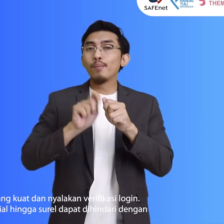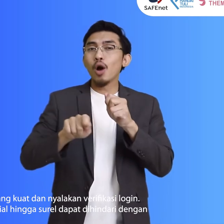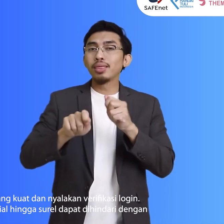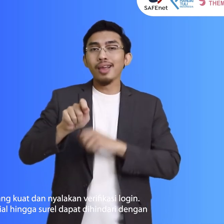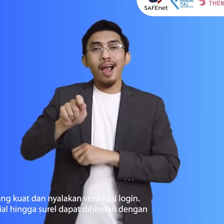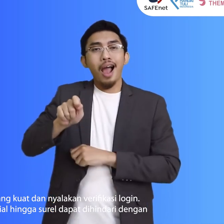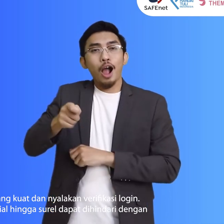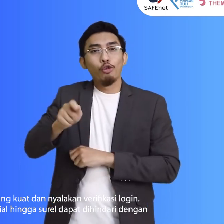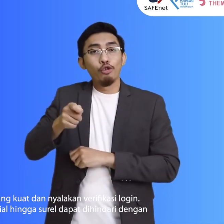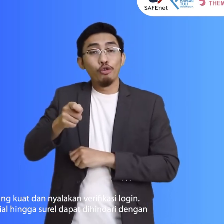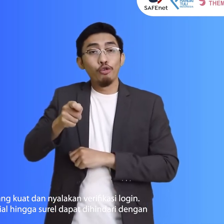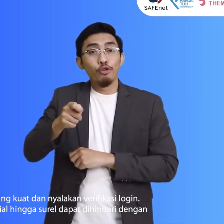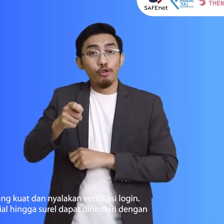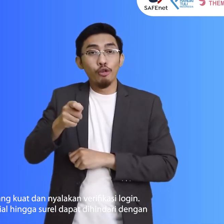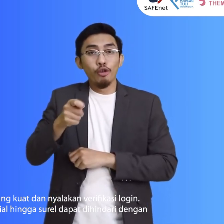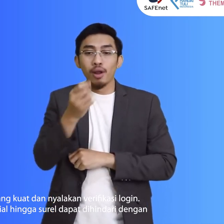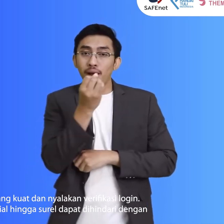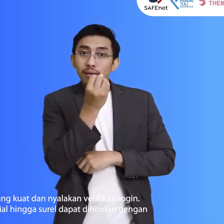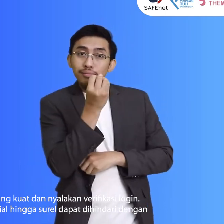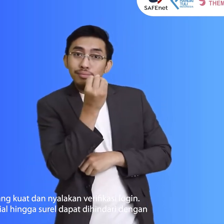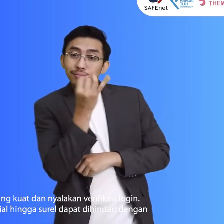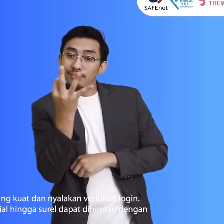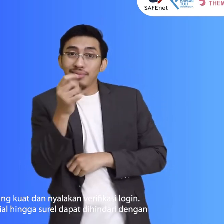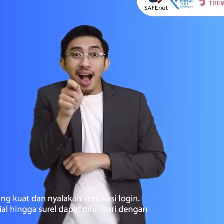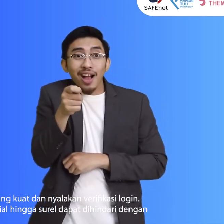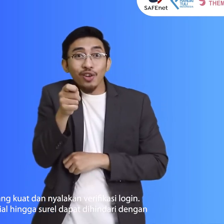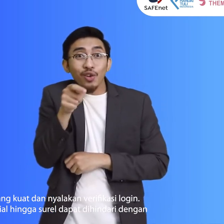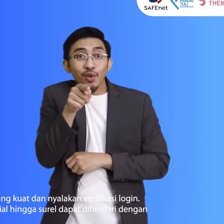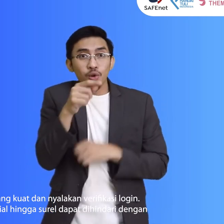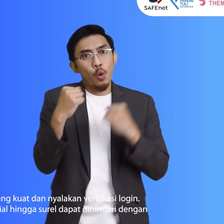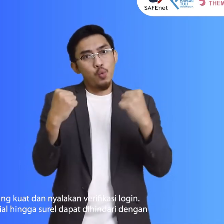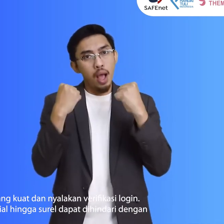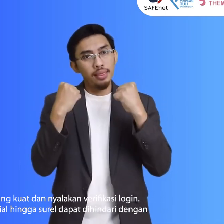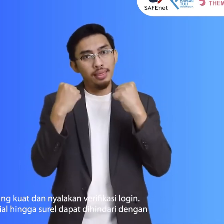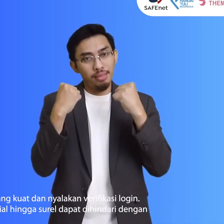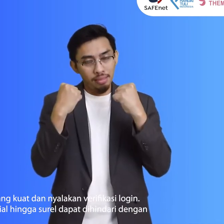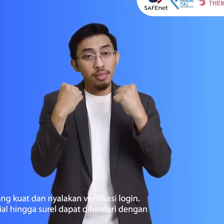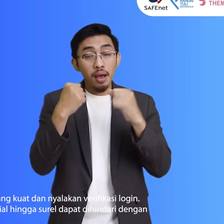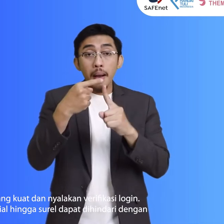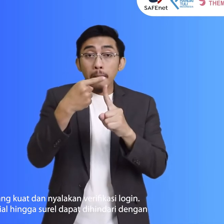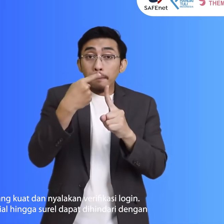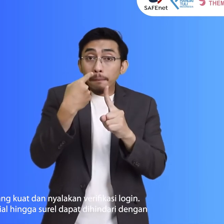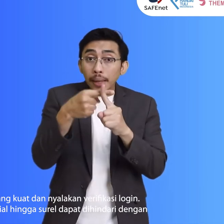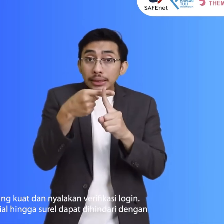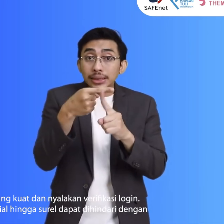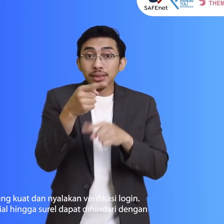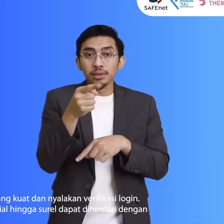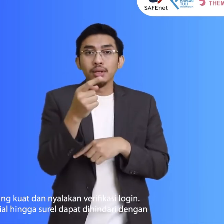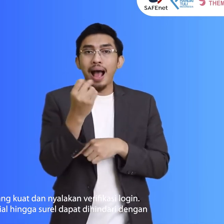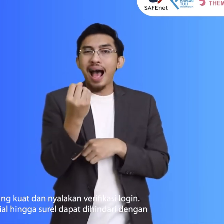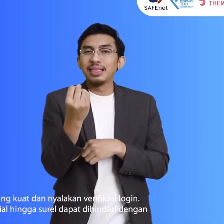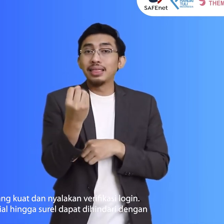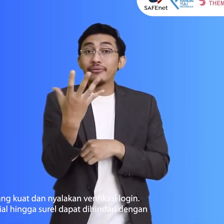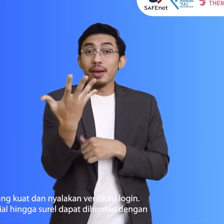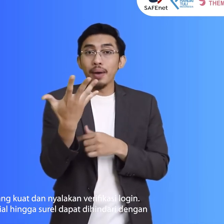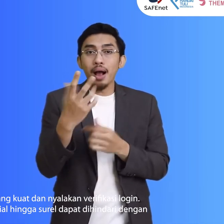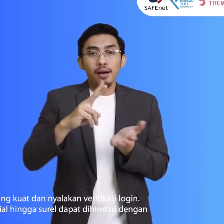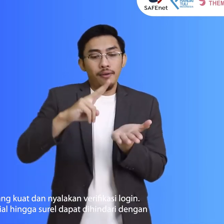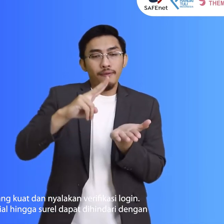MP3 ciptakan kata sandi yang kuat dan Nyalakan verifikasi login peretasan akun media